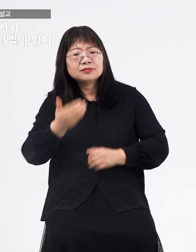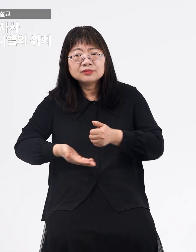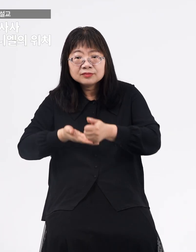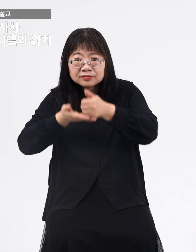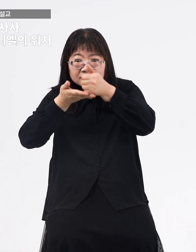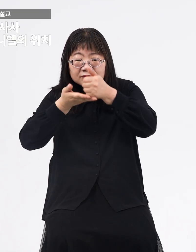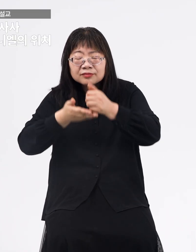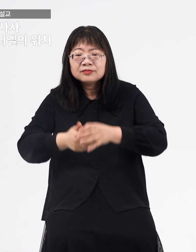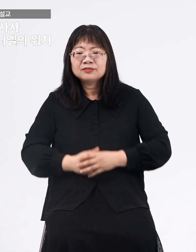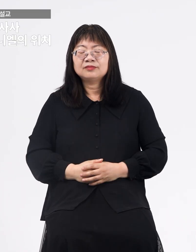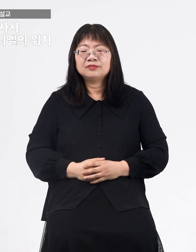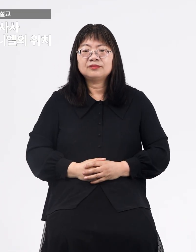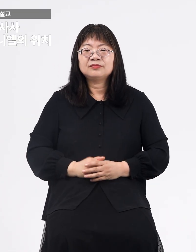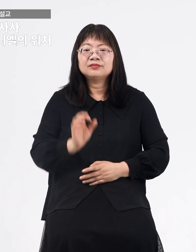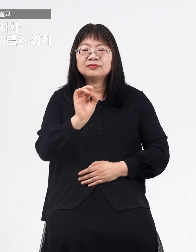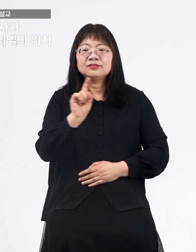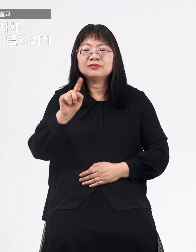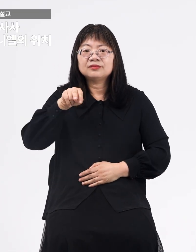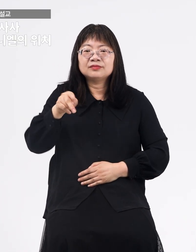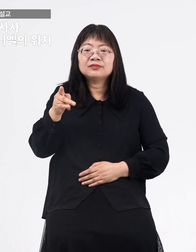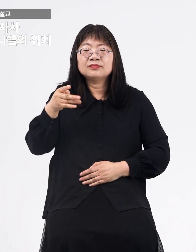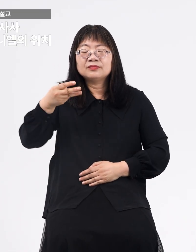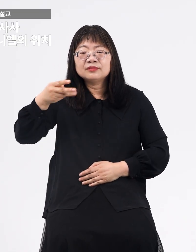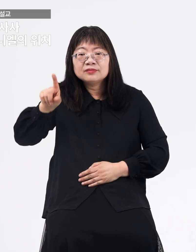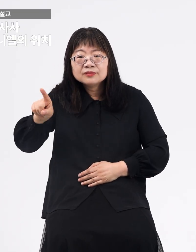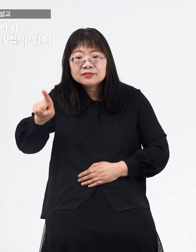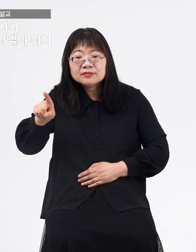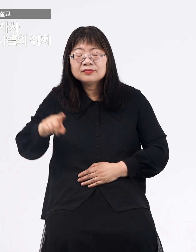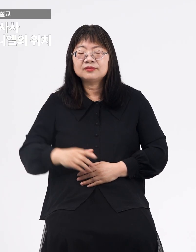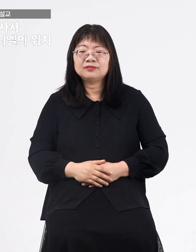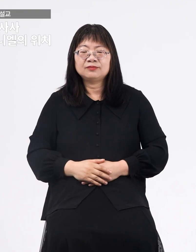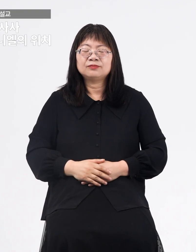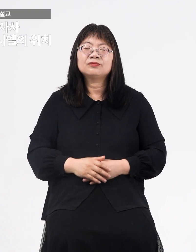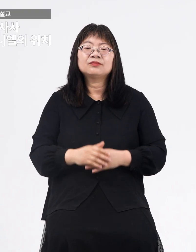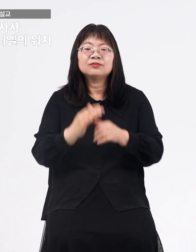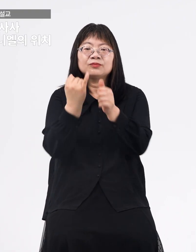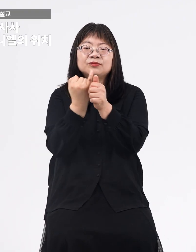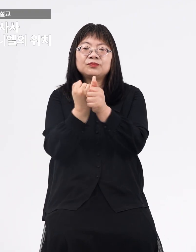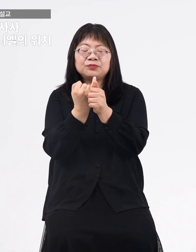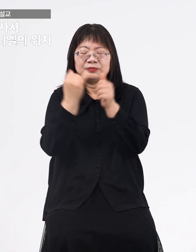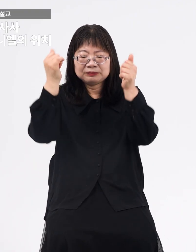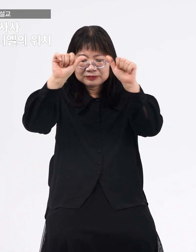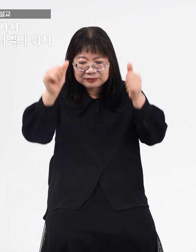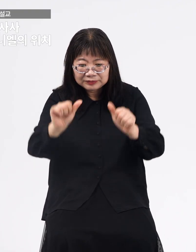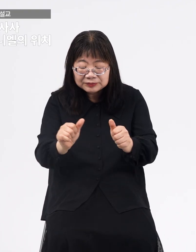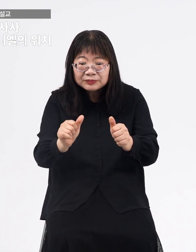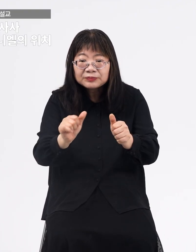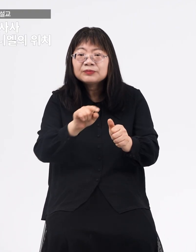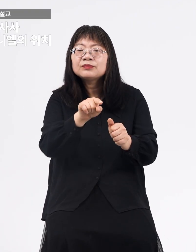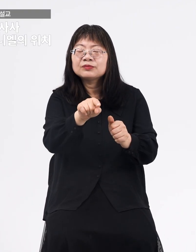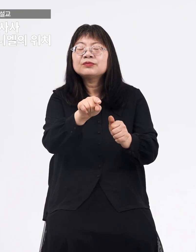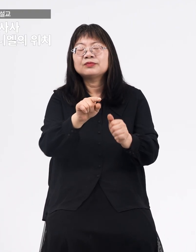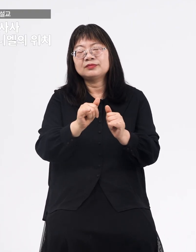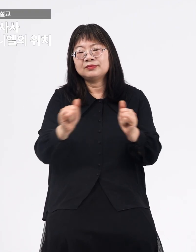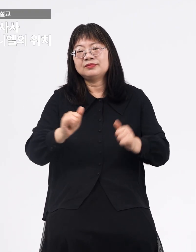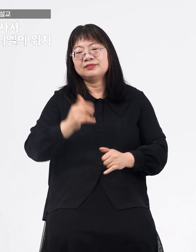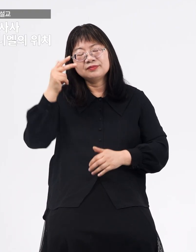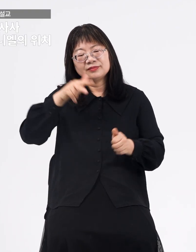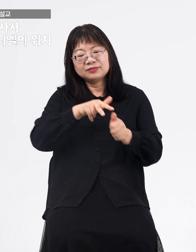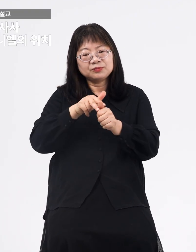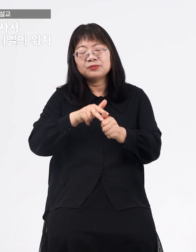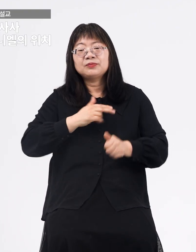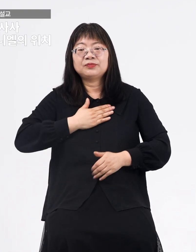섬긴지라. 아세라. 이 부부신으로 이해를 사람들이 갖고 있습니다.